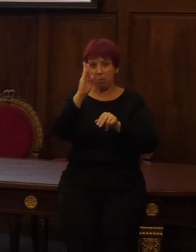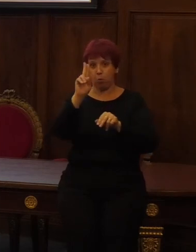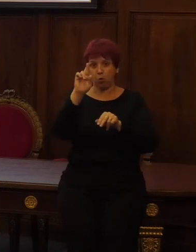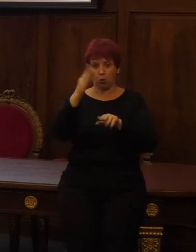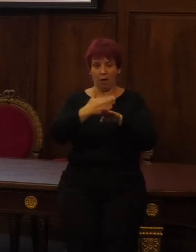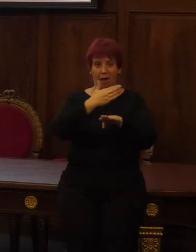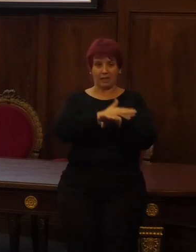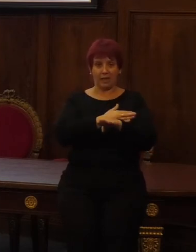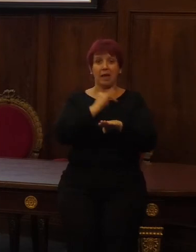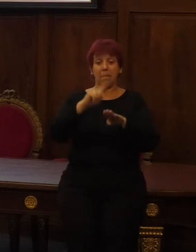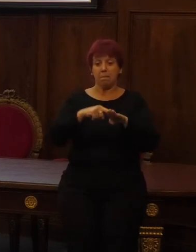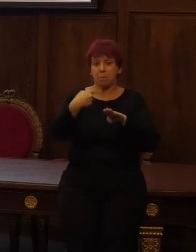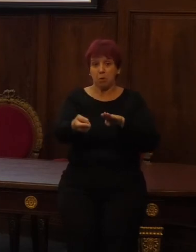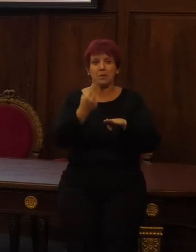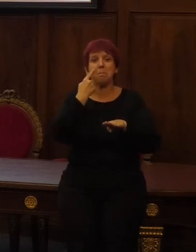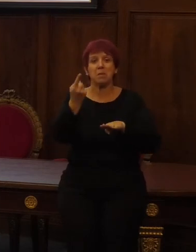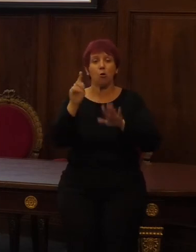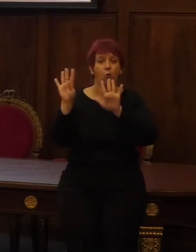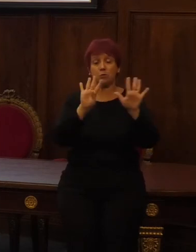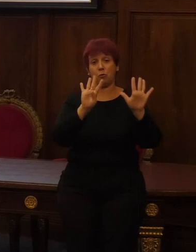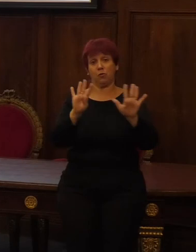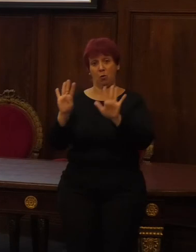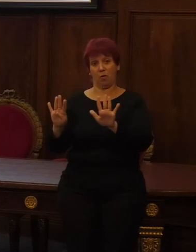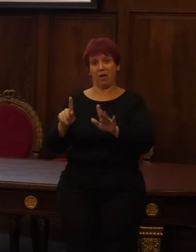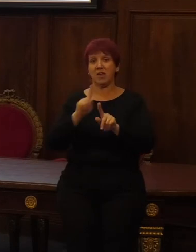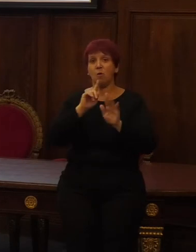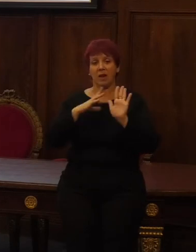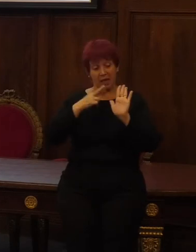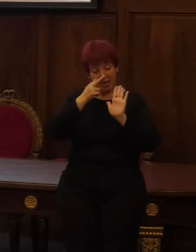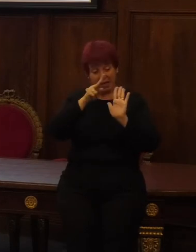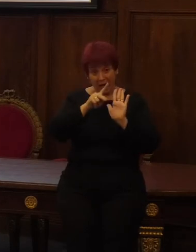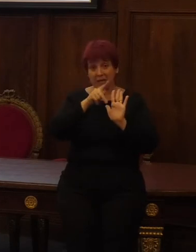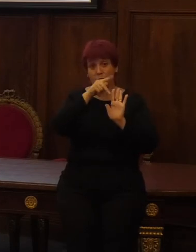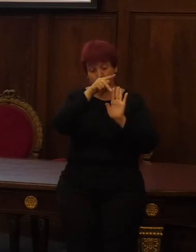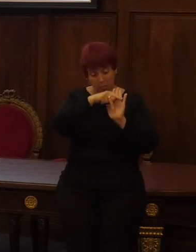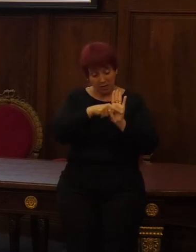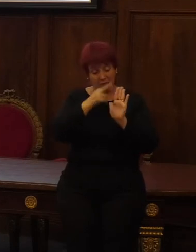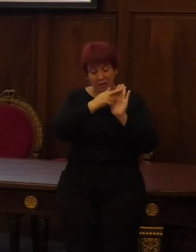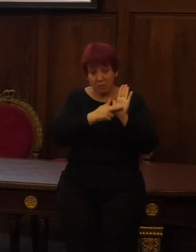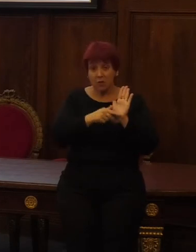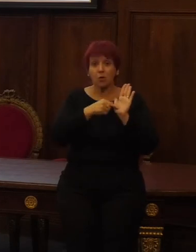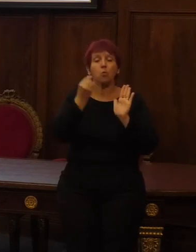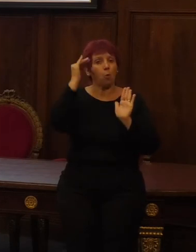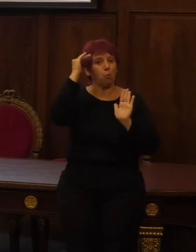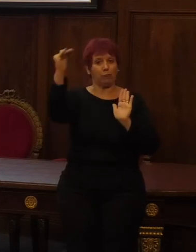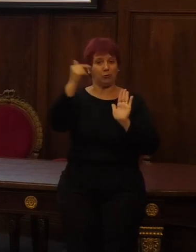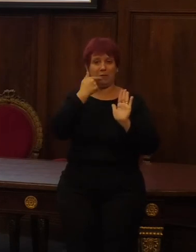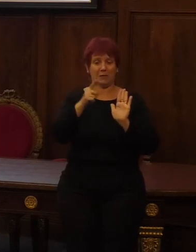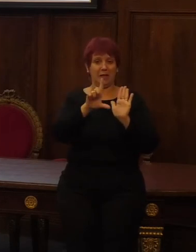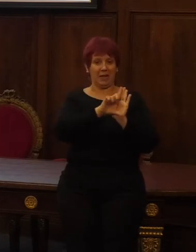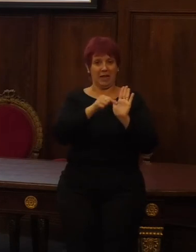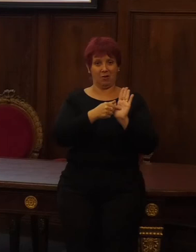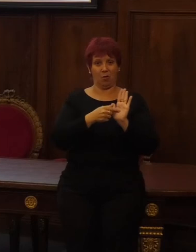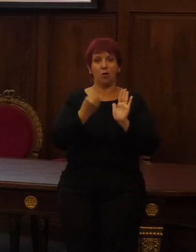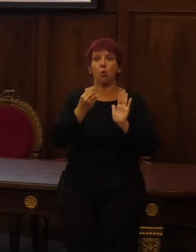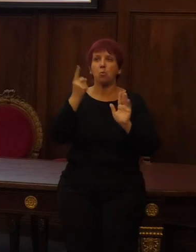y 1999, la reglamentación de la profesión, del ejercicio profesional. El tema es